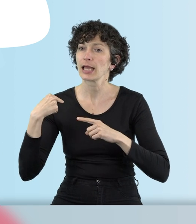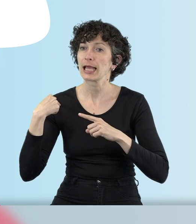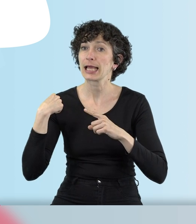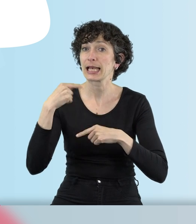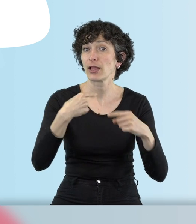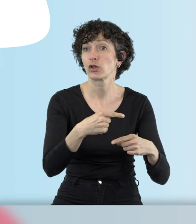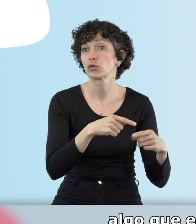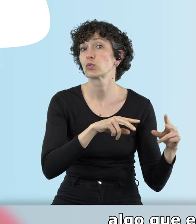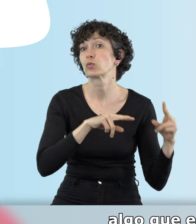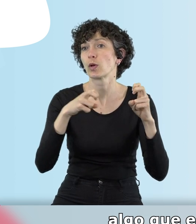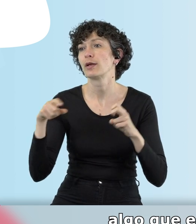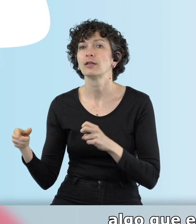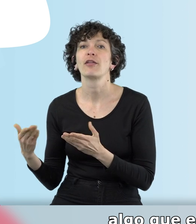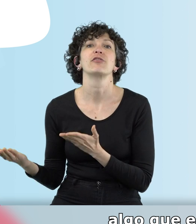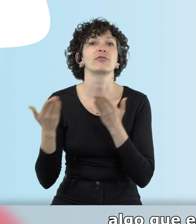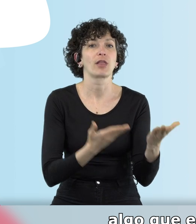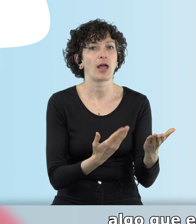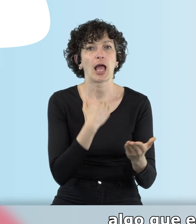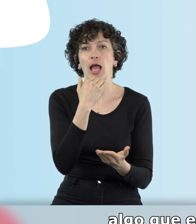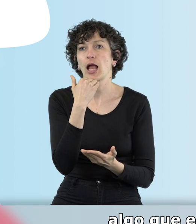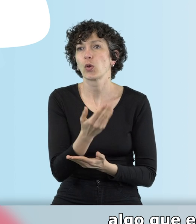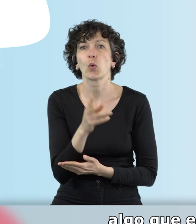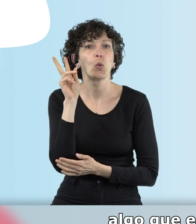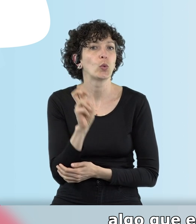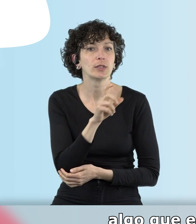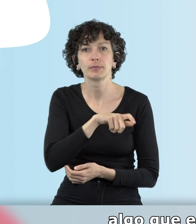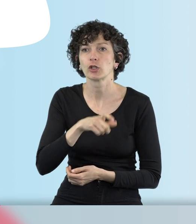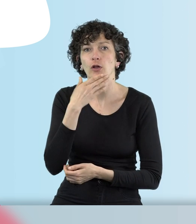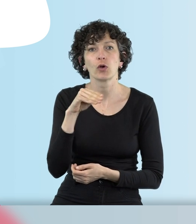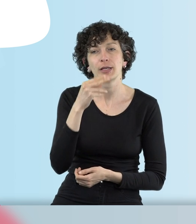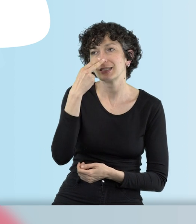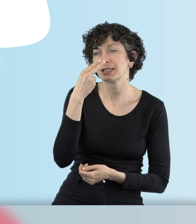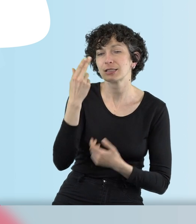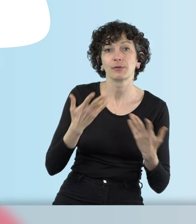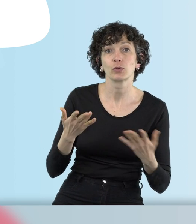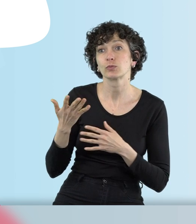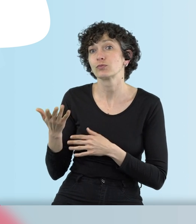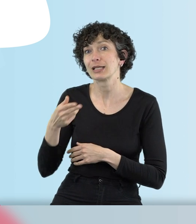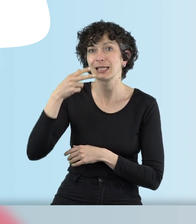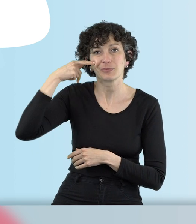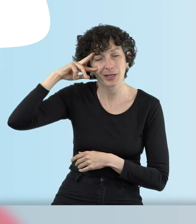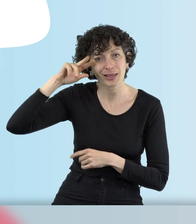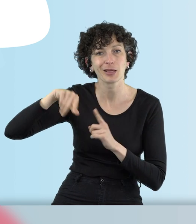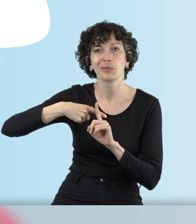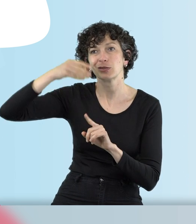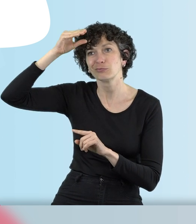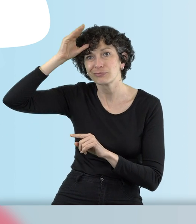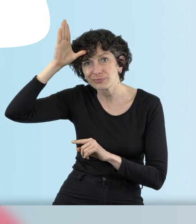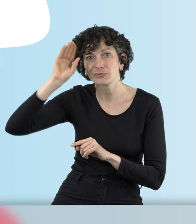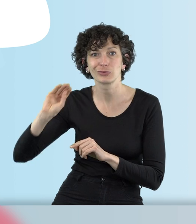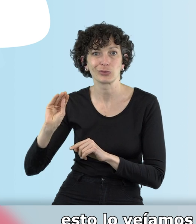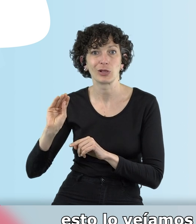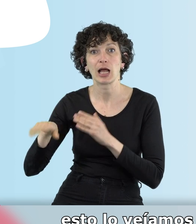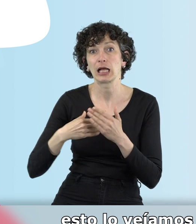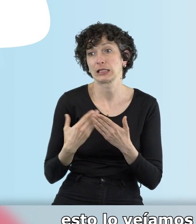generaciones que venían detrás, algo que era útil y que interesaba a los más jóvenes. Era su experiencia y su sabiduría. Hasta no